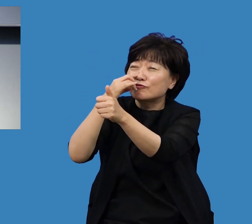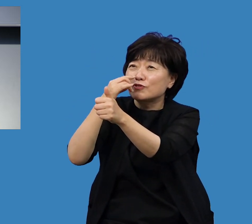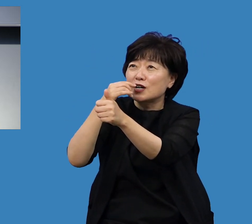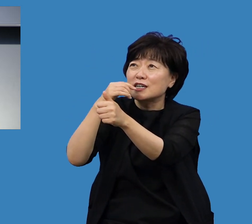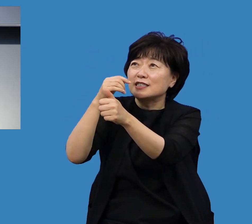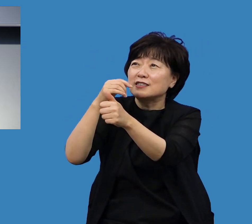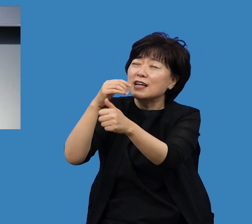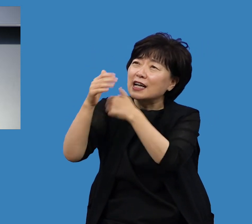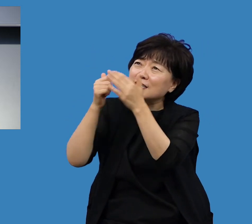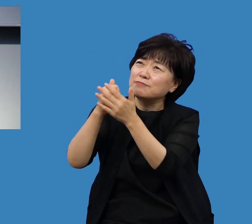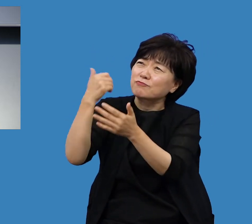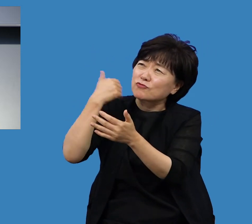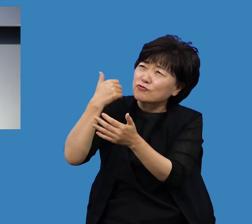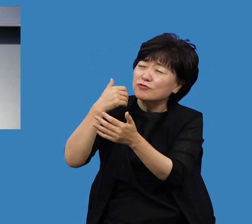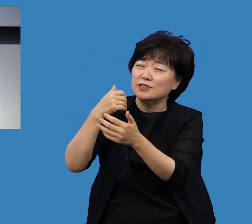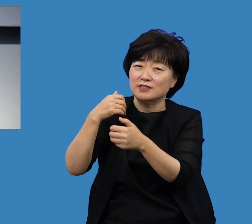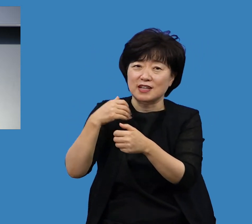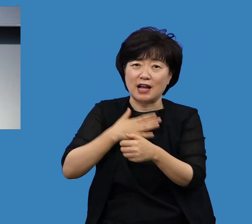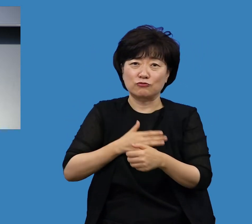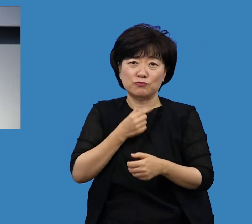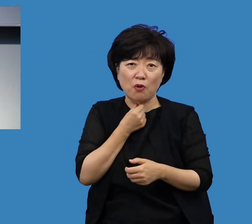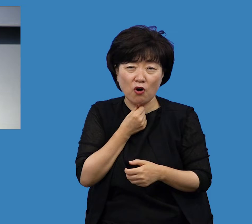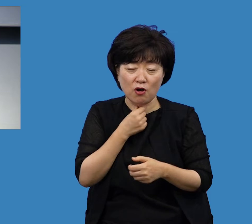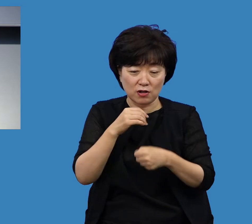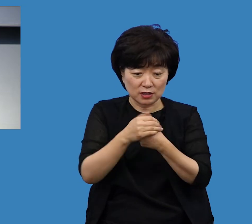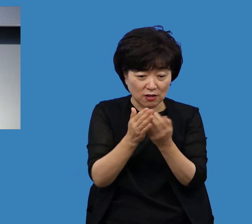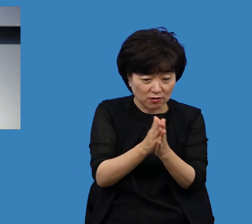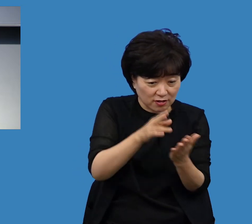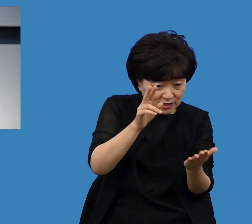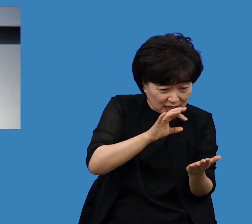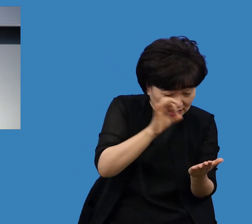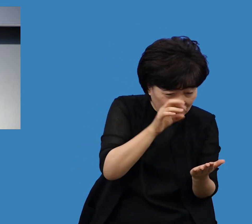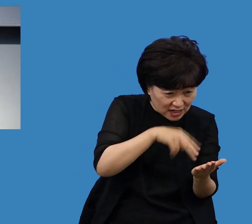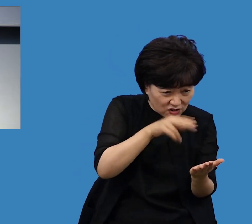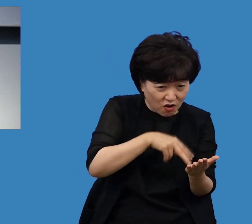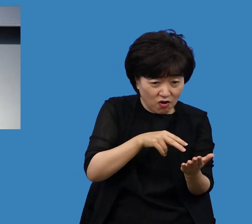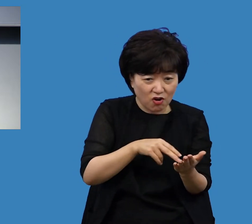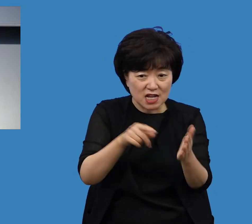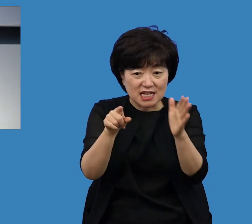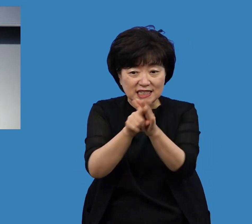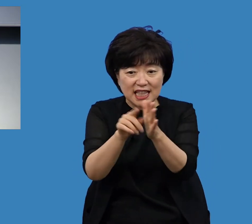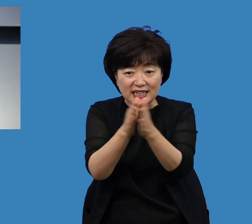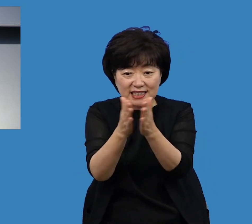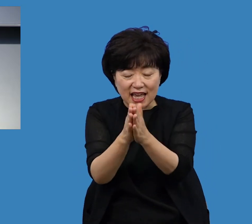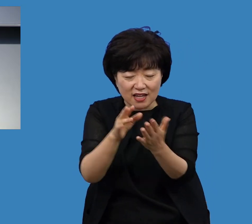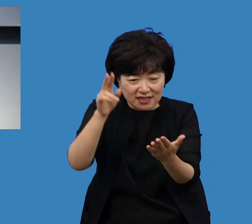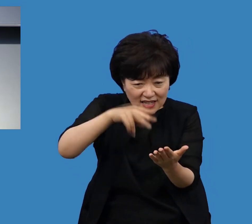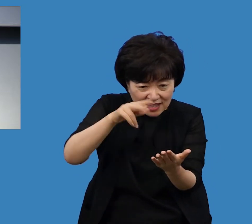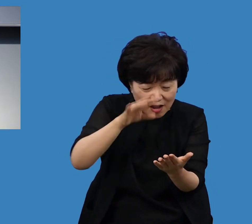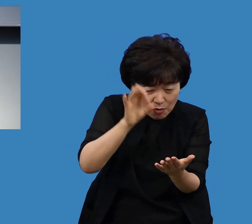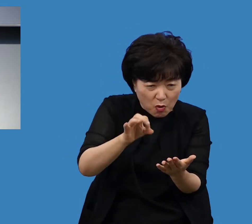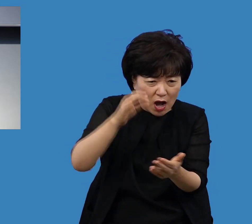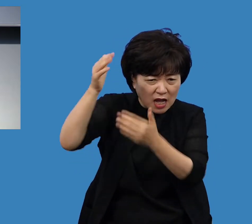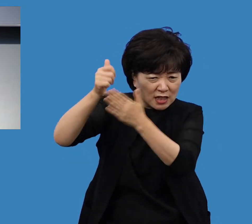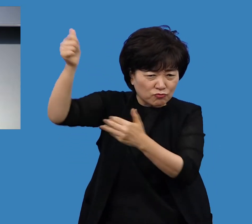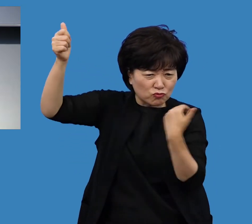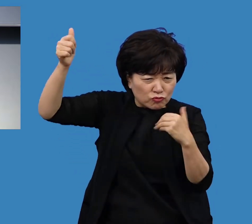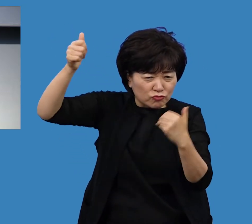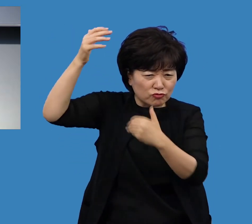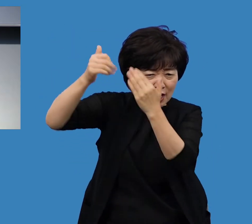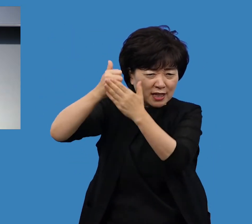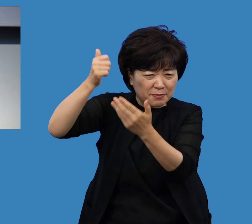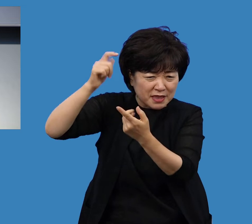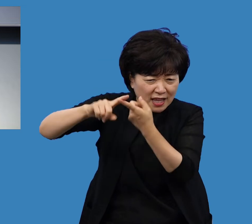그 다음에 신앙 서적을 찾아서 읽기 시작하고 이 하나님의 말씀을 전하는 것을 막 목말라 하면서 찾아가기 시작하고